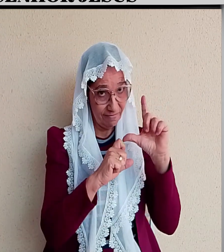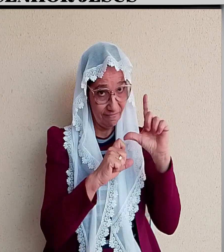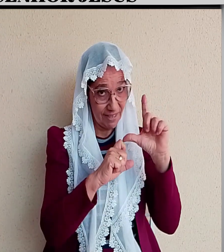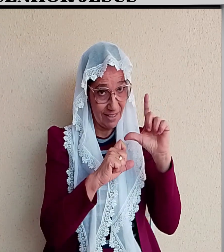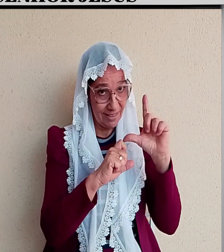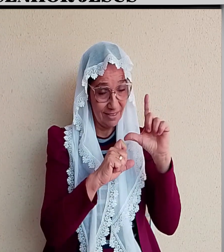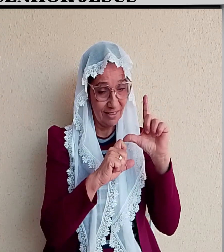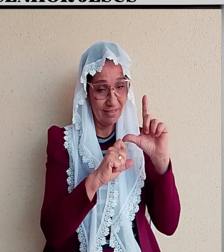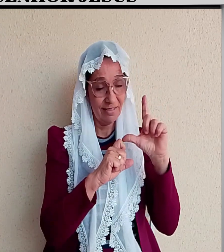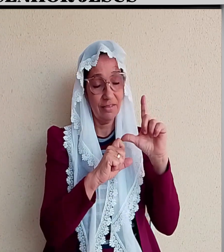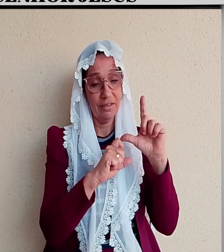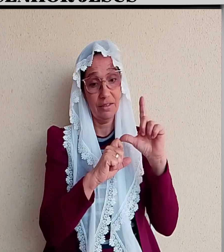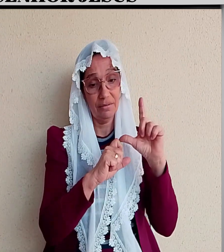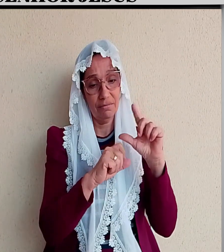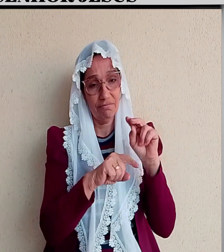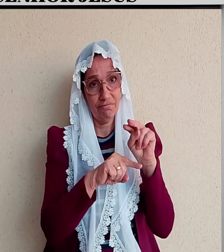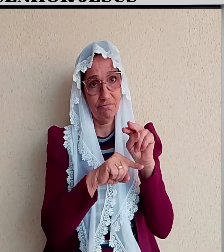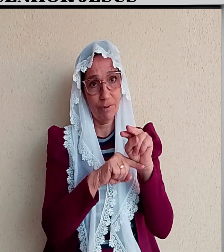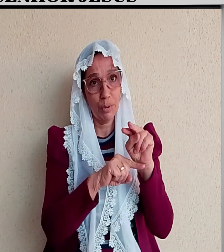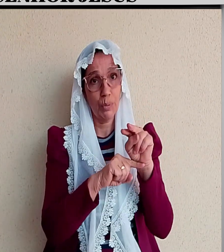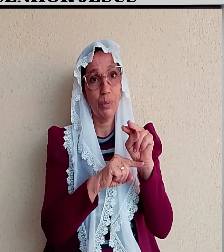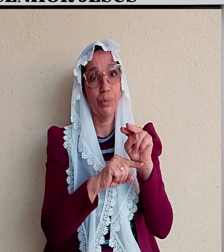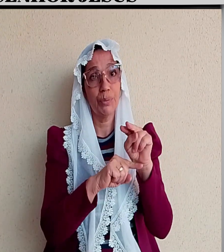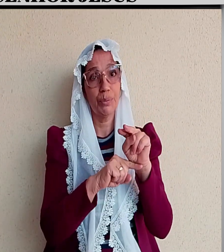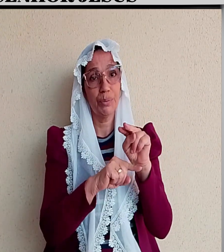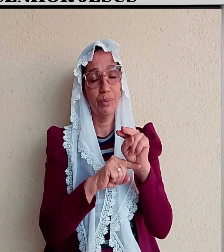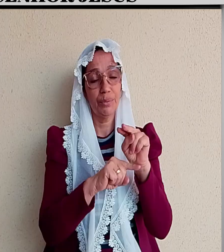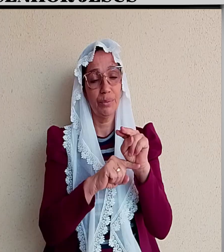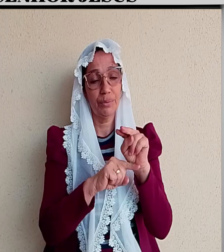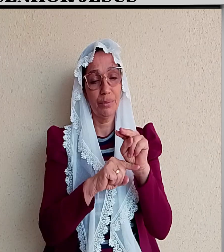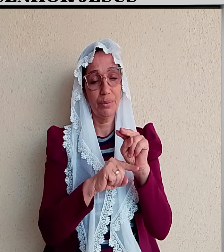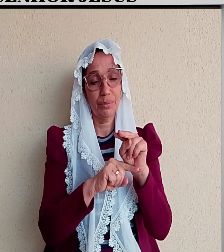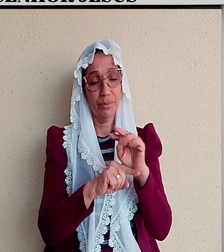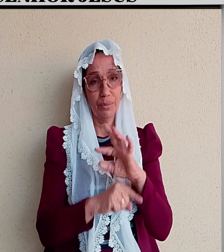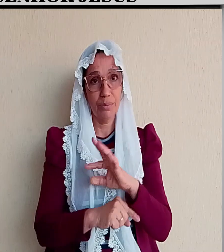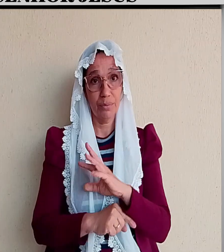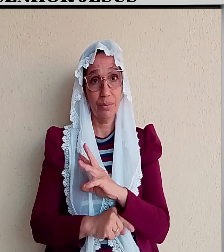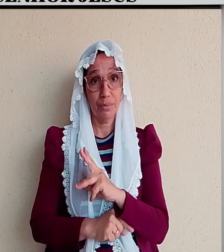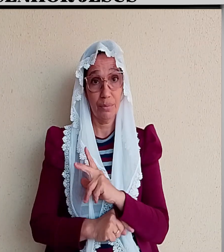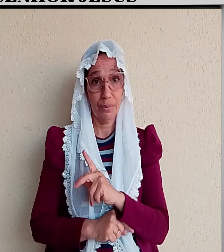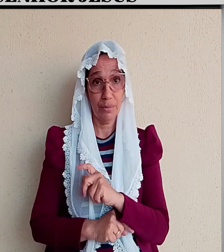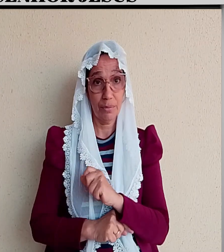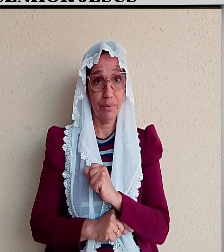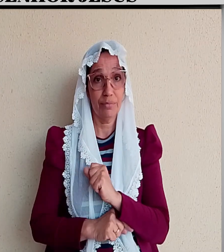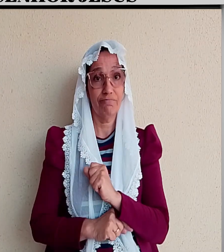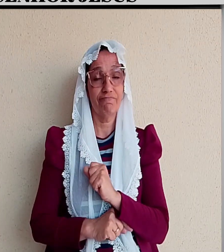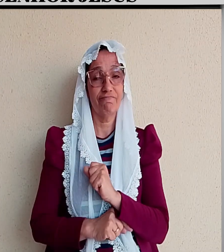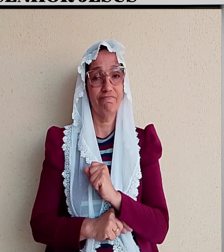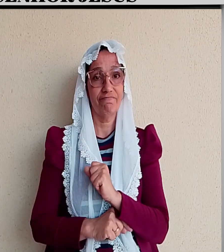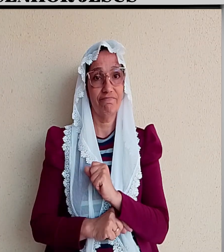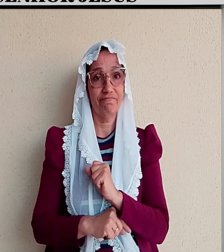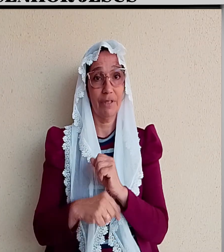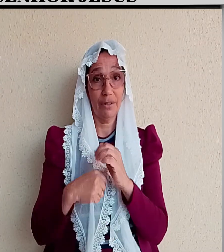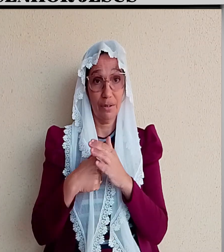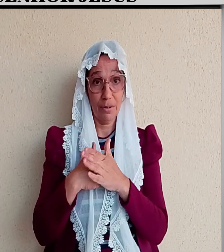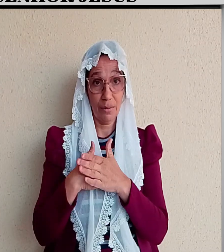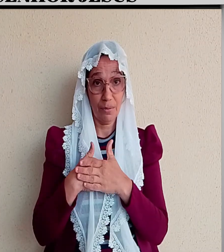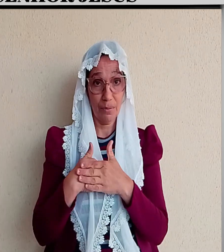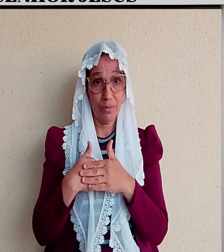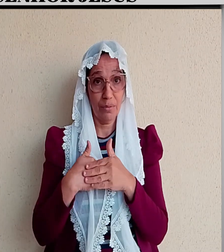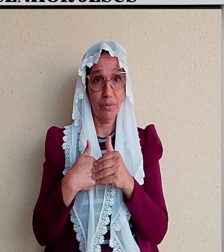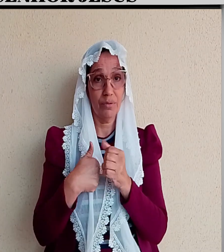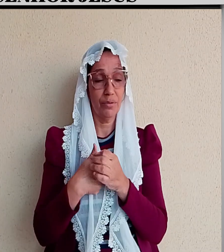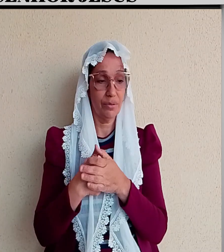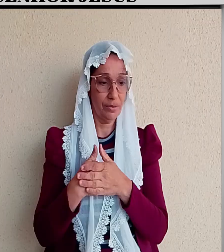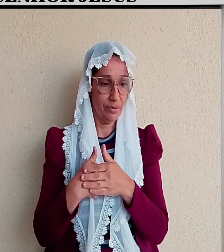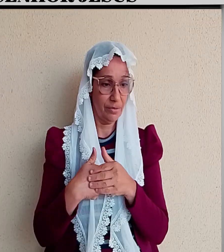chama de João. Aleluia, Jesus. Você vai comer o livrinho ainda. Você vai ouvir vozes que não ouviu. Vai saber de segredos que você